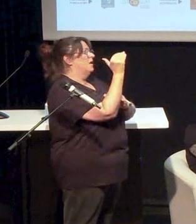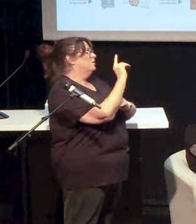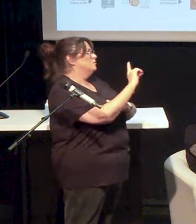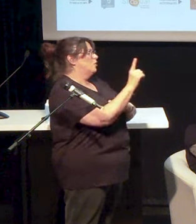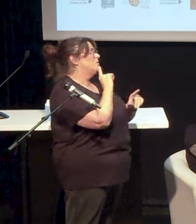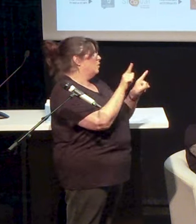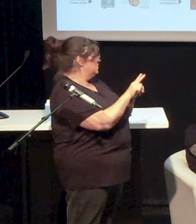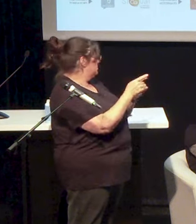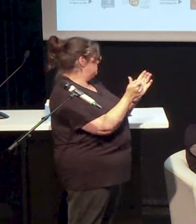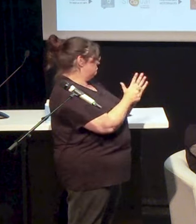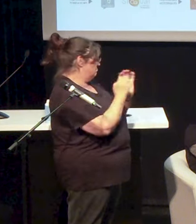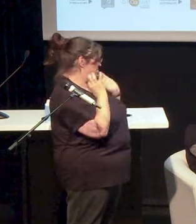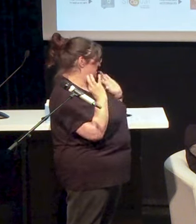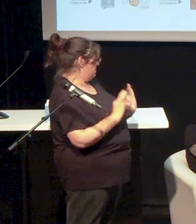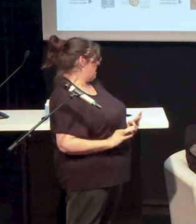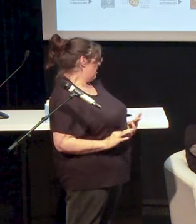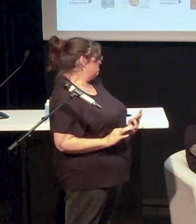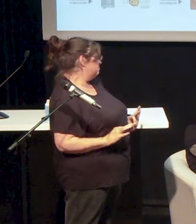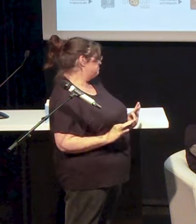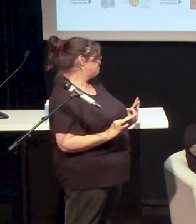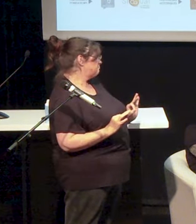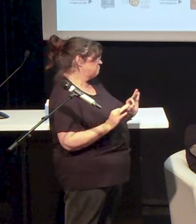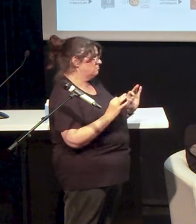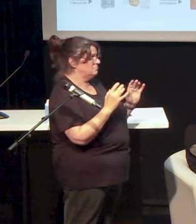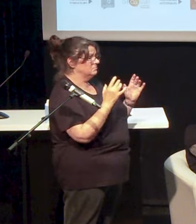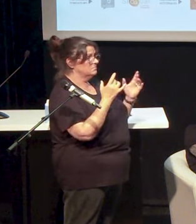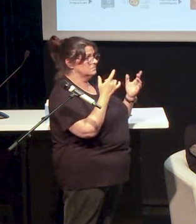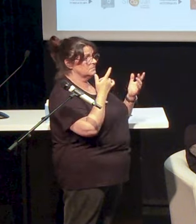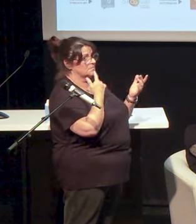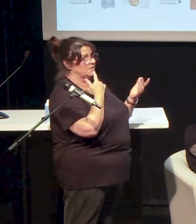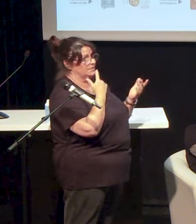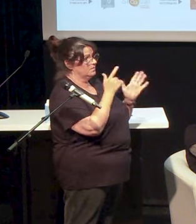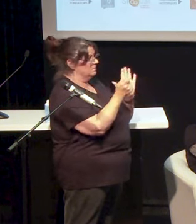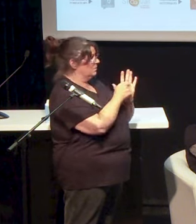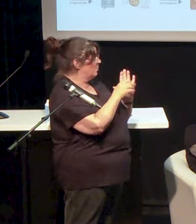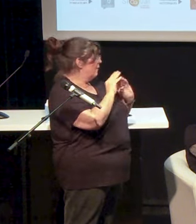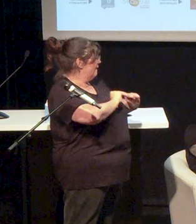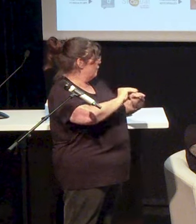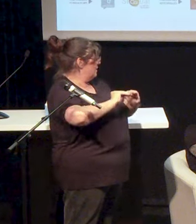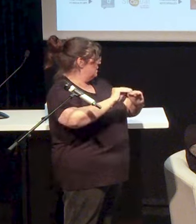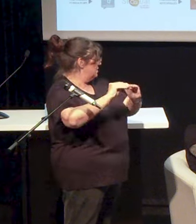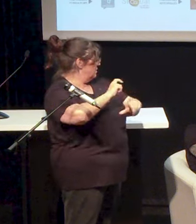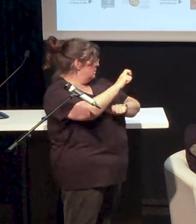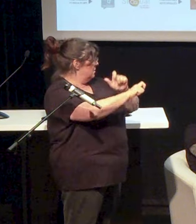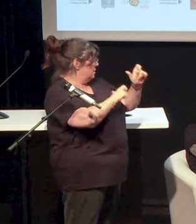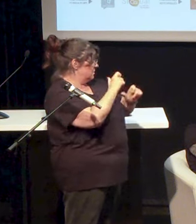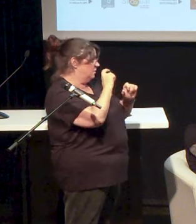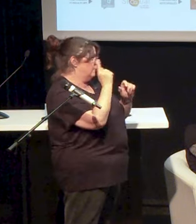niveau du primaire, où effectivement, sur tout le rang de la formation, ces personnes